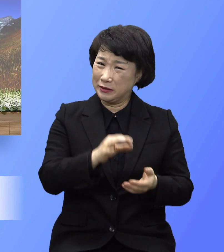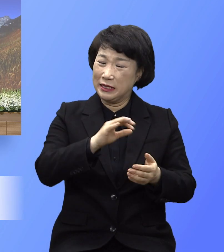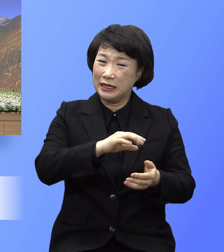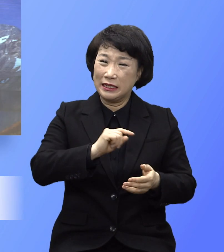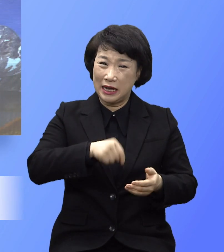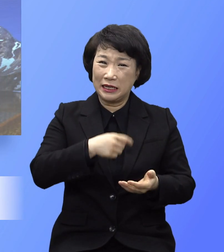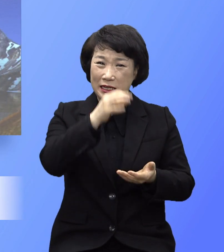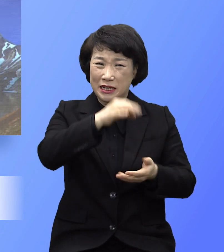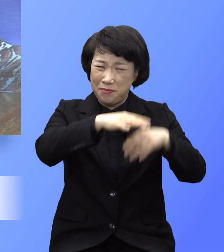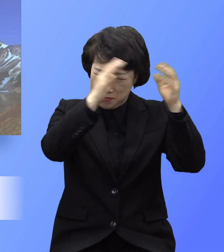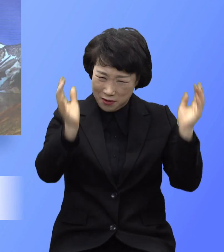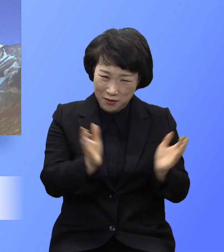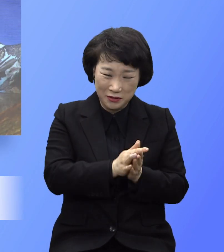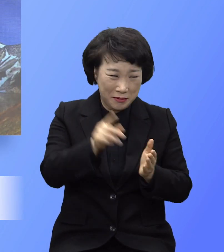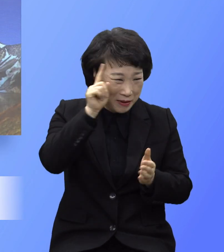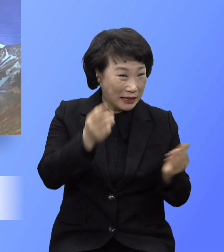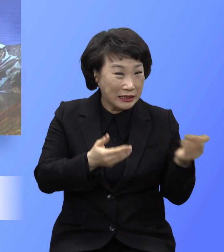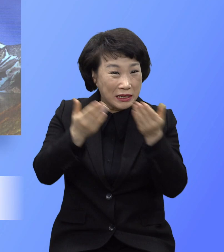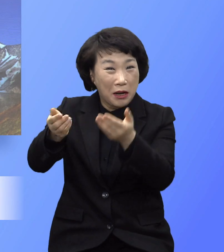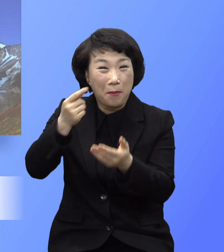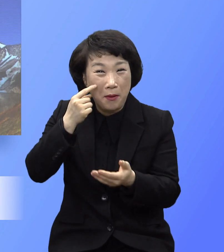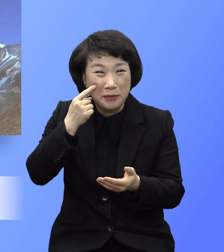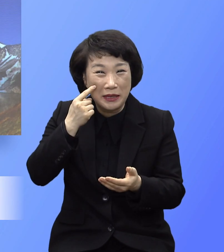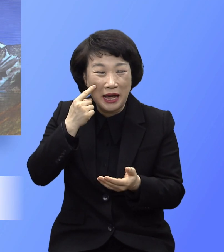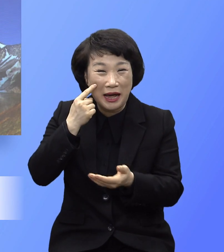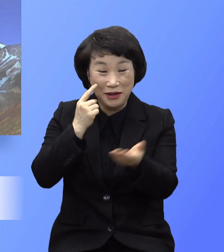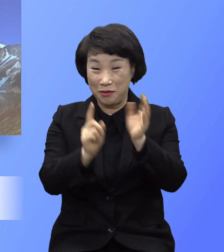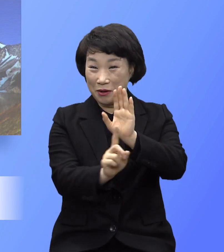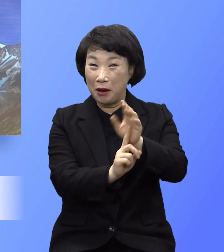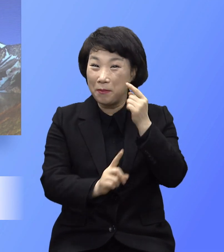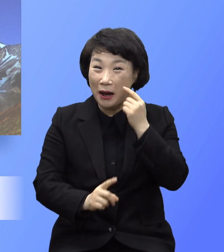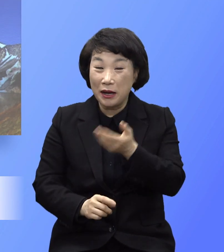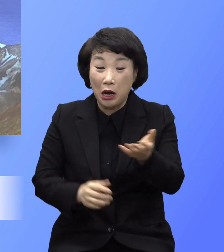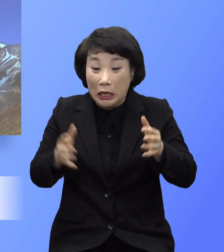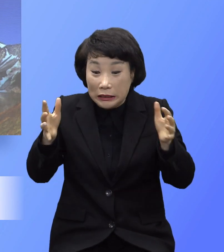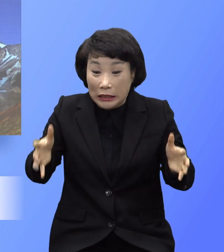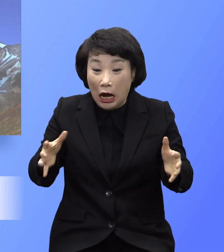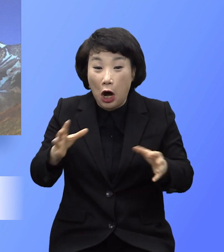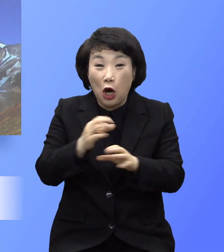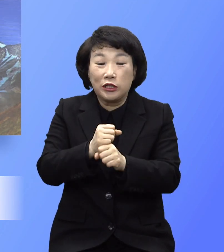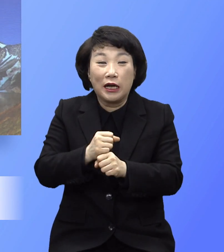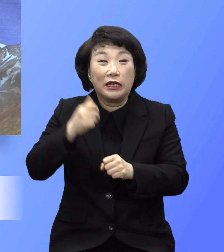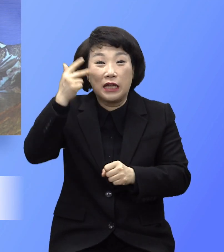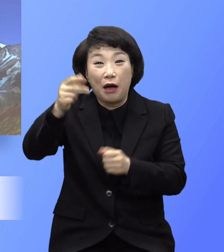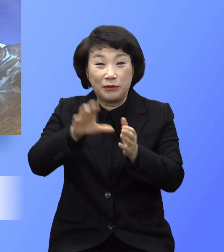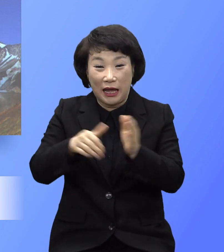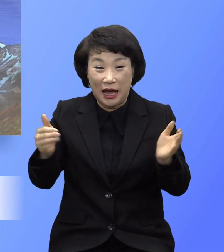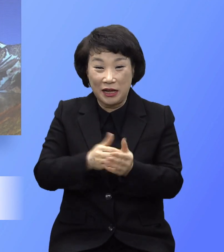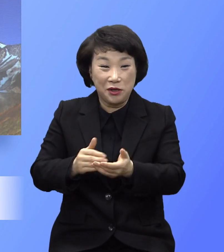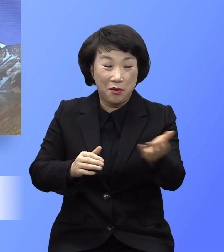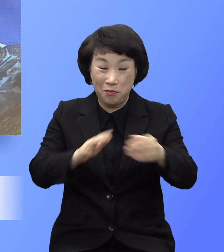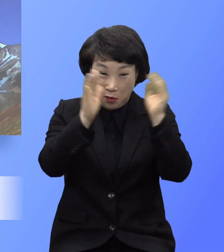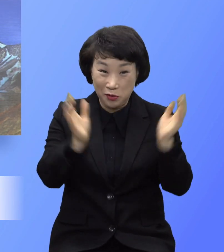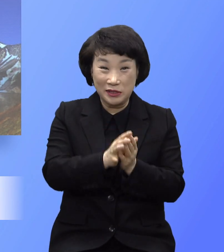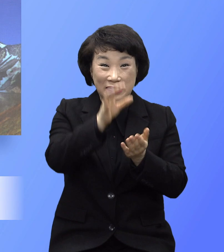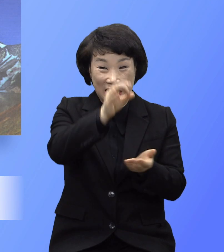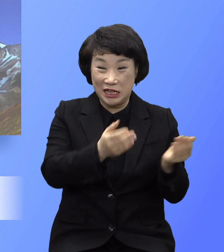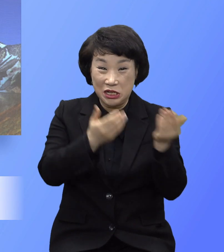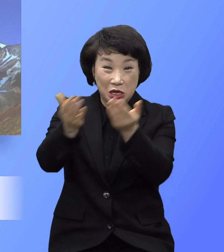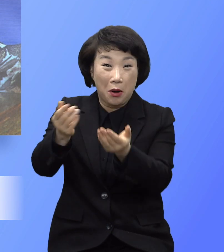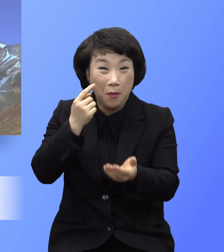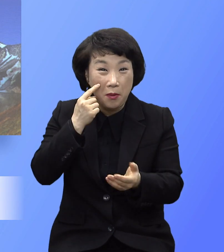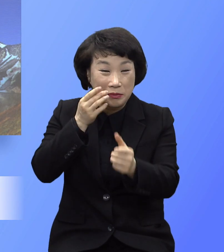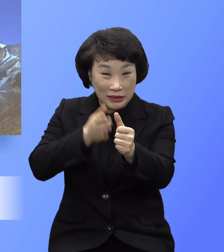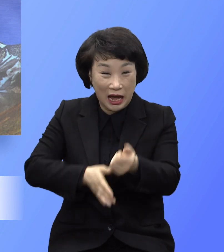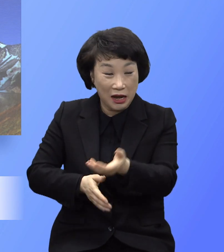한 번쯤은 내놔야 합니다. 그 기간이 다음 주까지 전 재산을 내놓습니다.